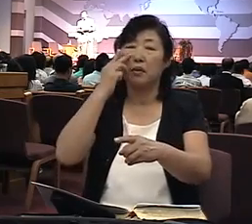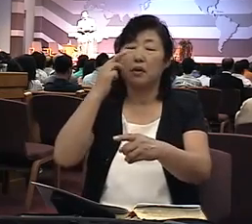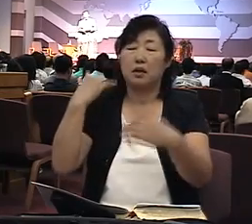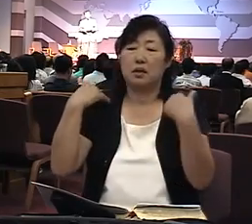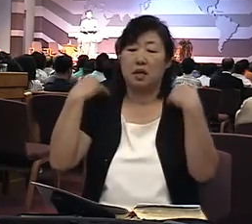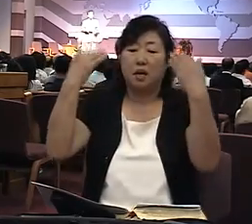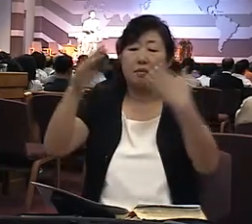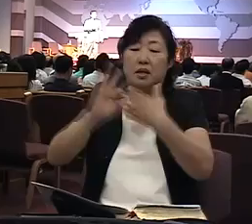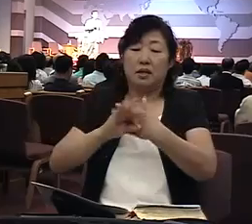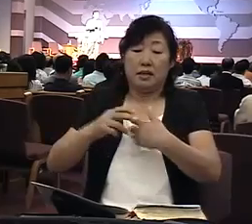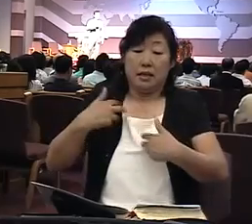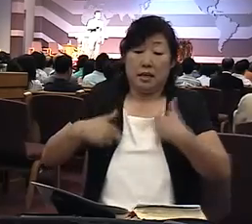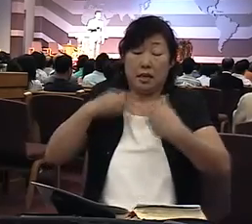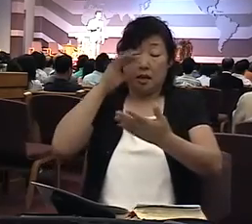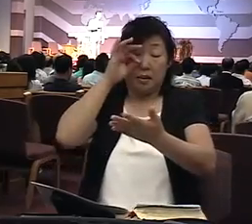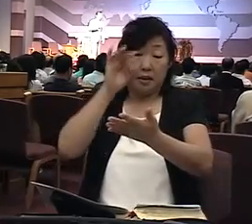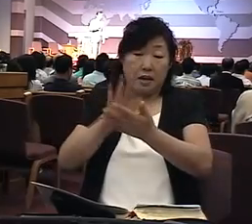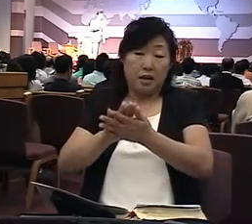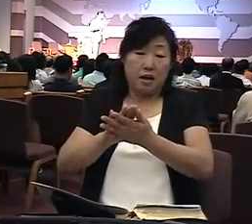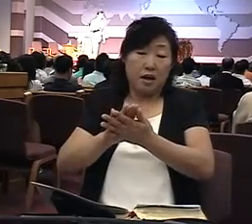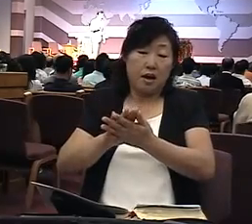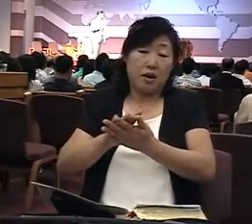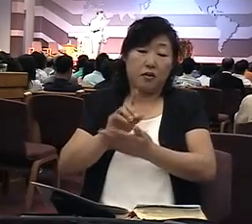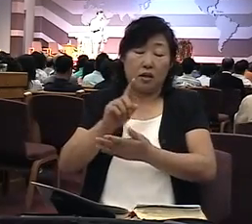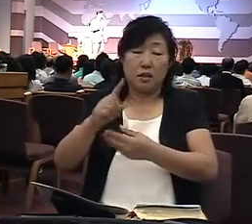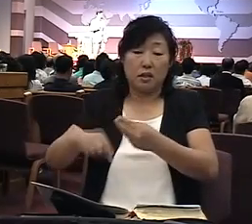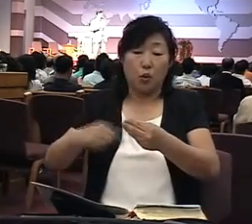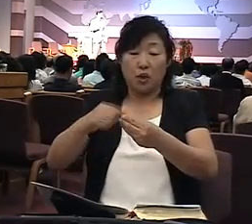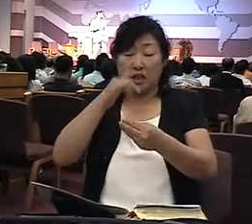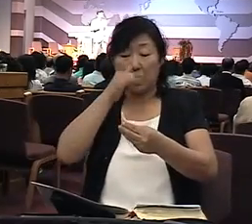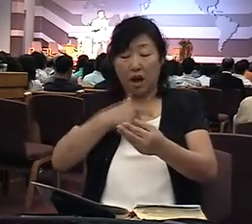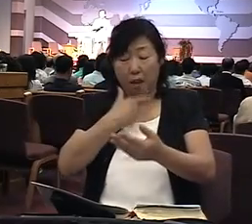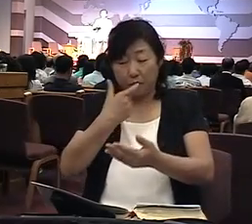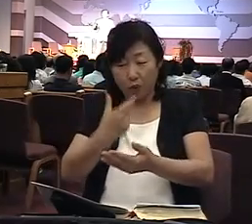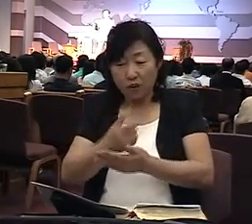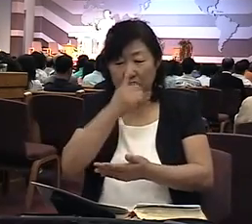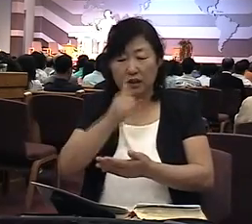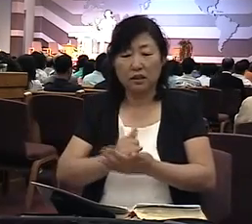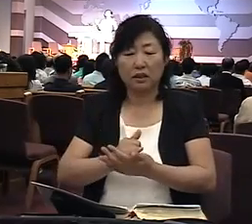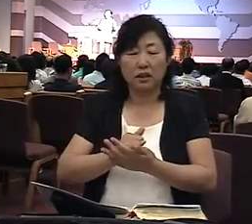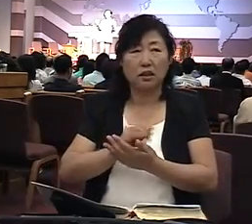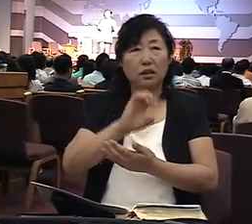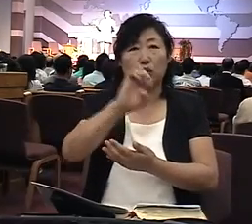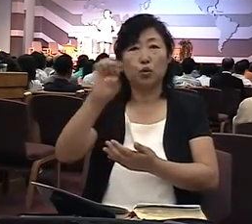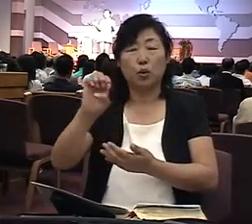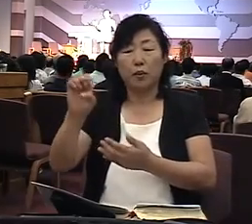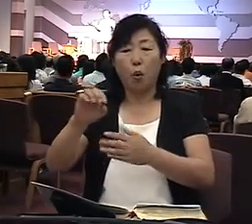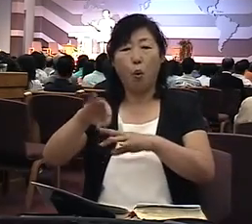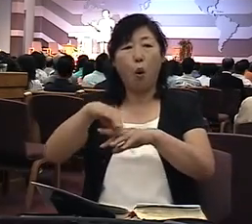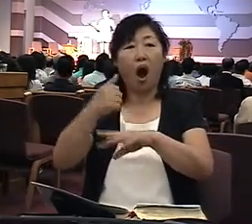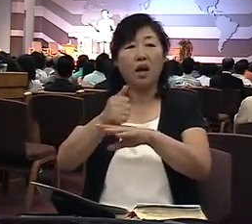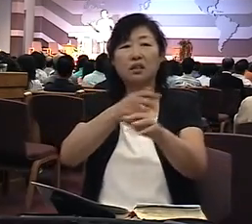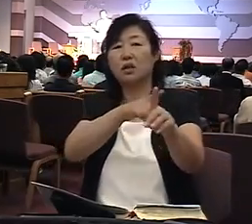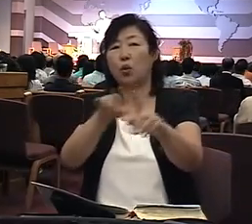한 에피소드가 굉장히 감동을 줬습니다. 그 유럽에 있는 왕들을 위해